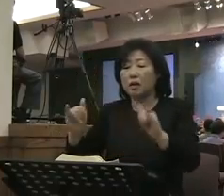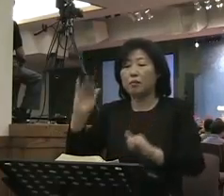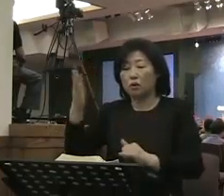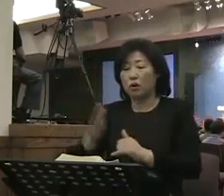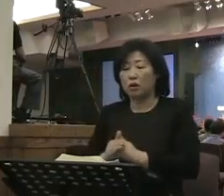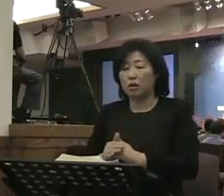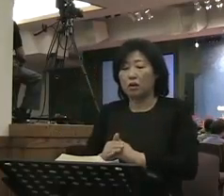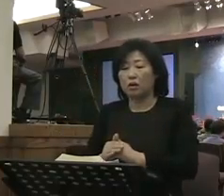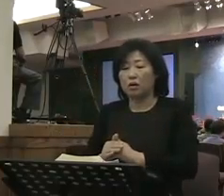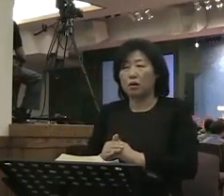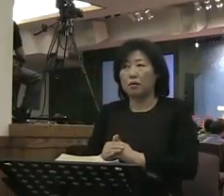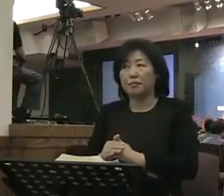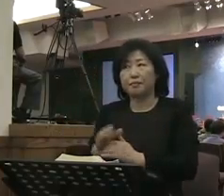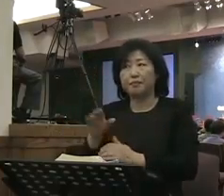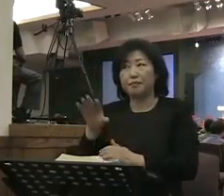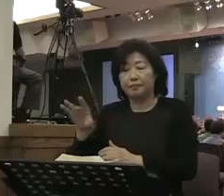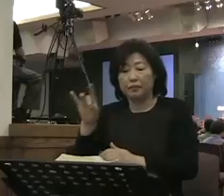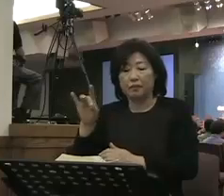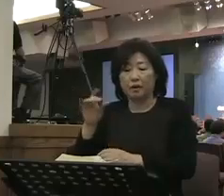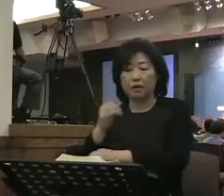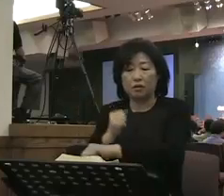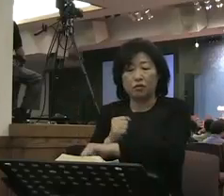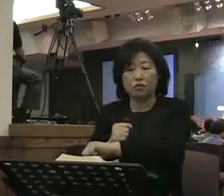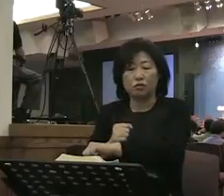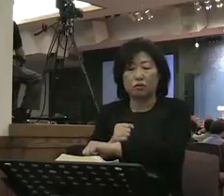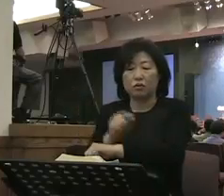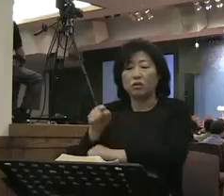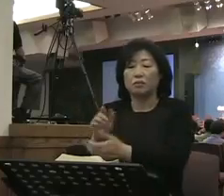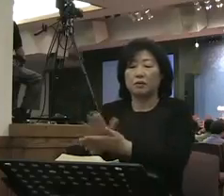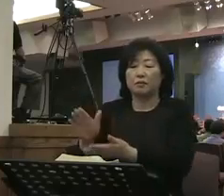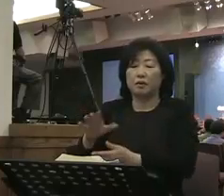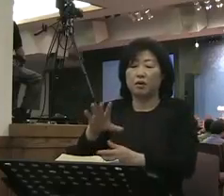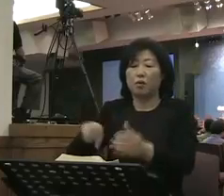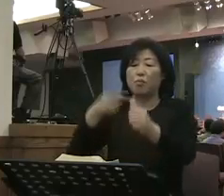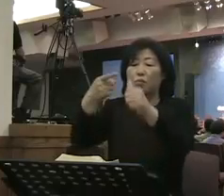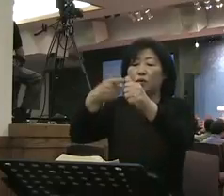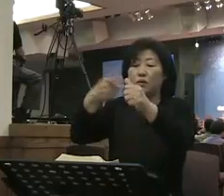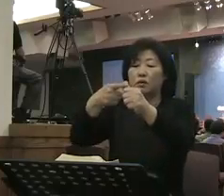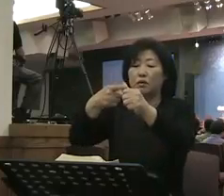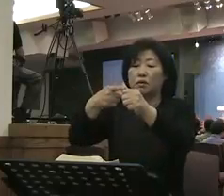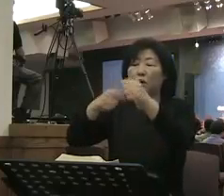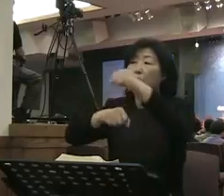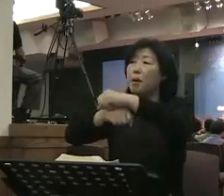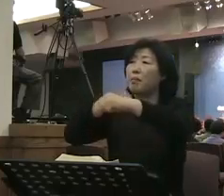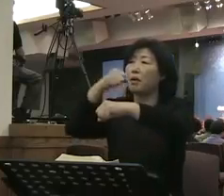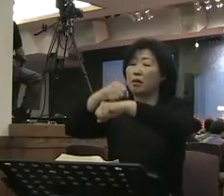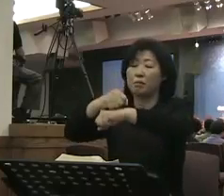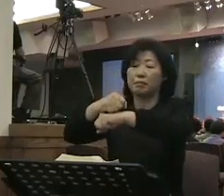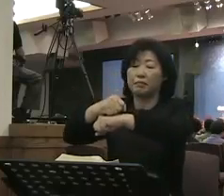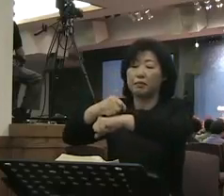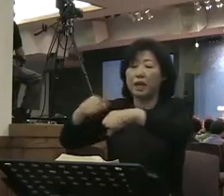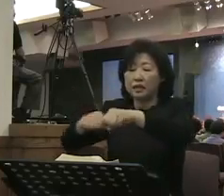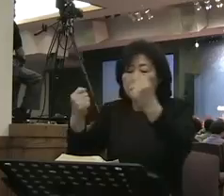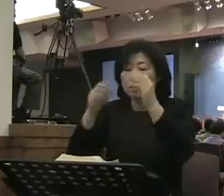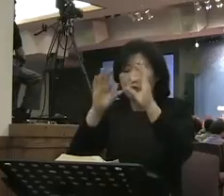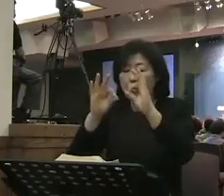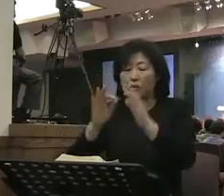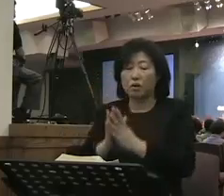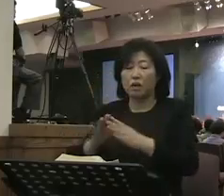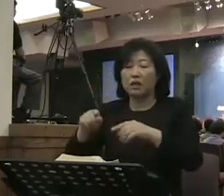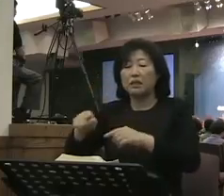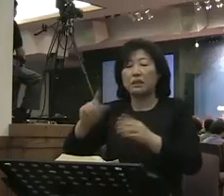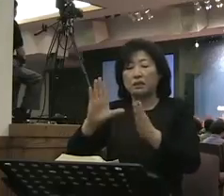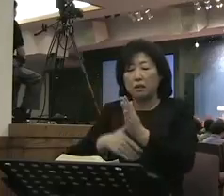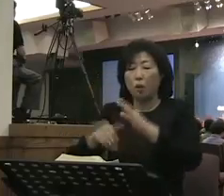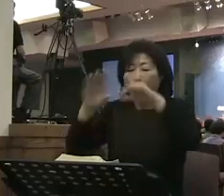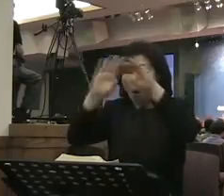말씀에서 캐치할 수 있어야 하는 것입니다. 먼저 바벨탑 사건을 보겠습니다. 그 당시 온 지상의